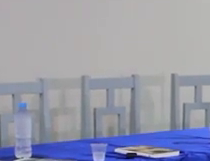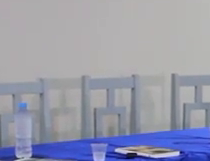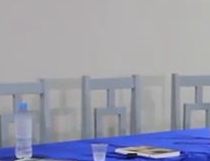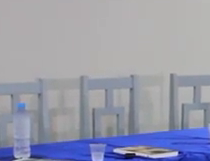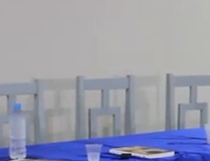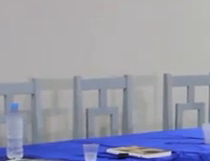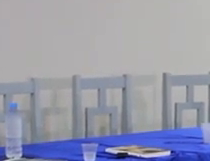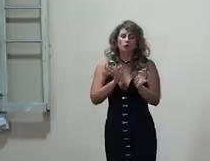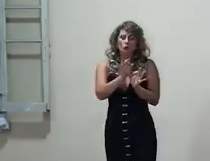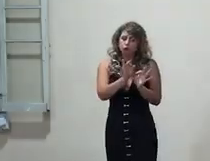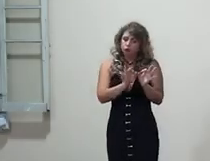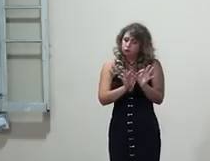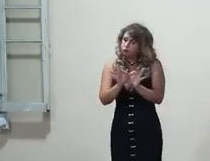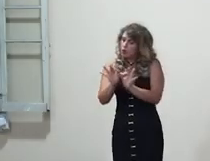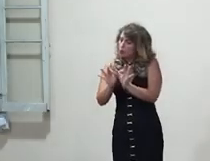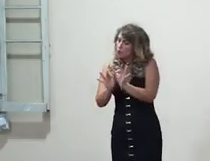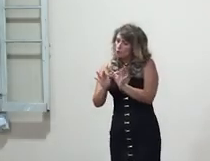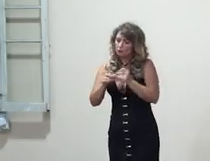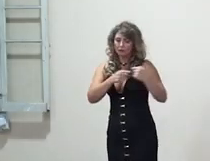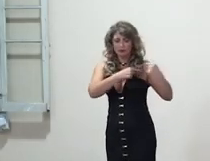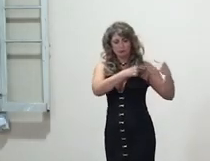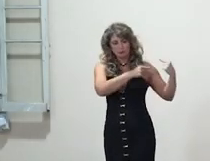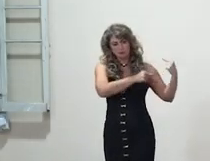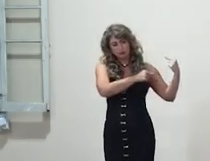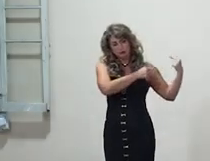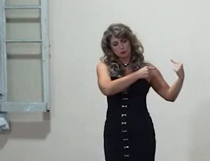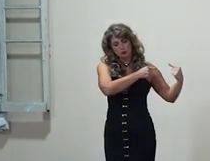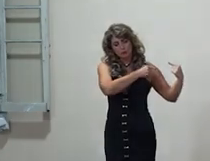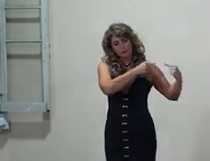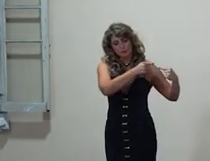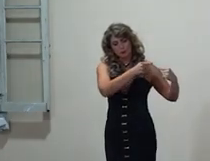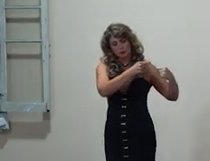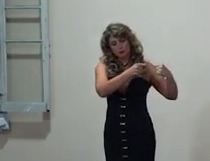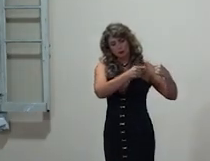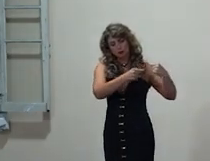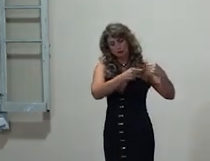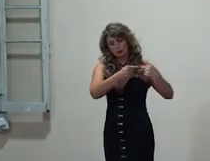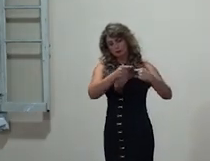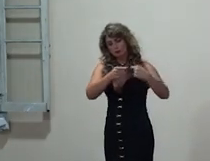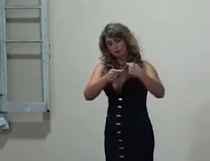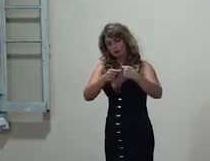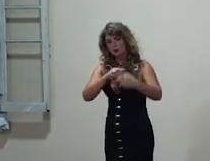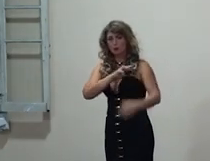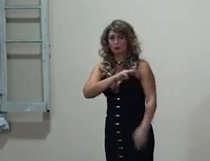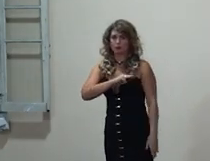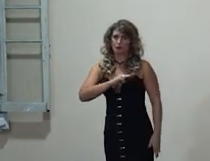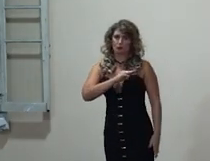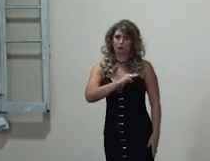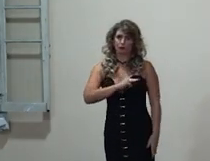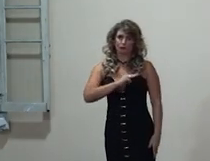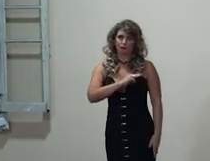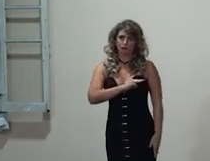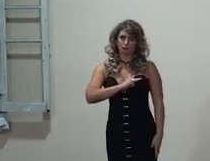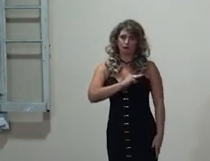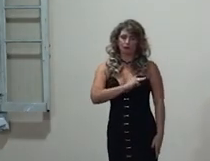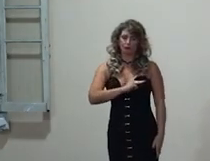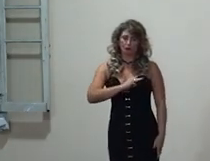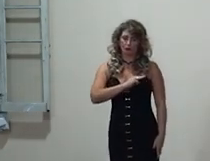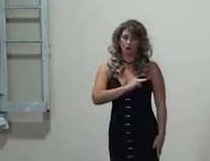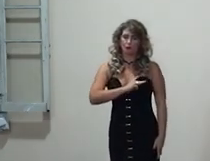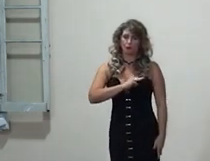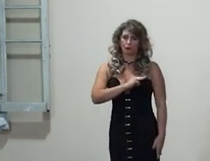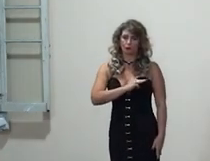Então, eu estou refazendo esse caminho como missão, isso é uma missão, isso é